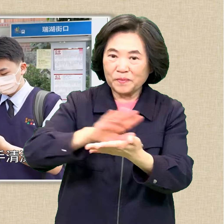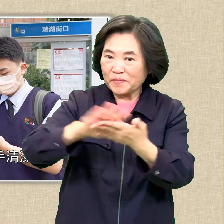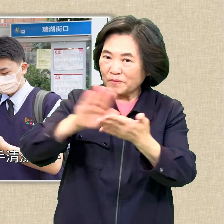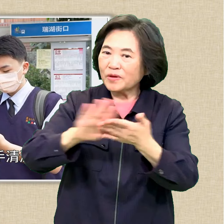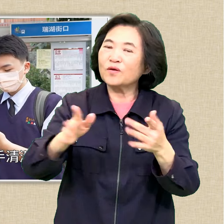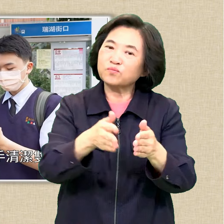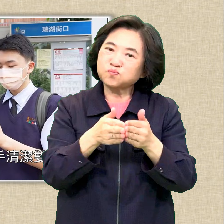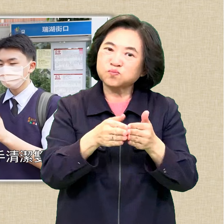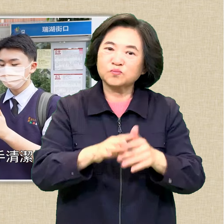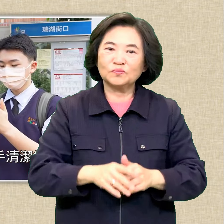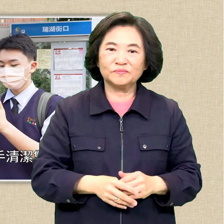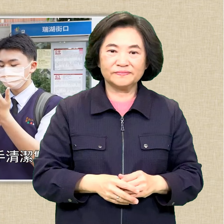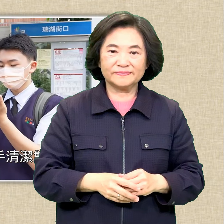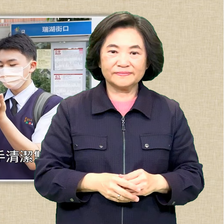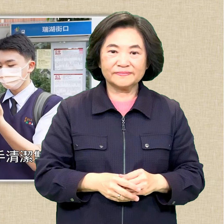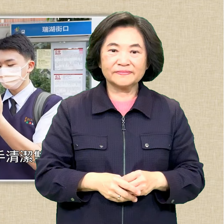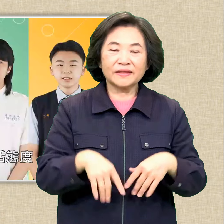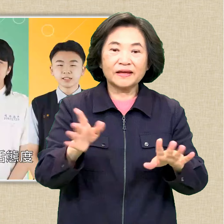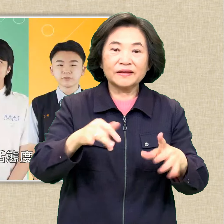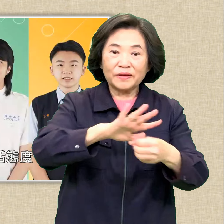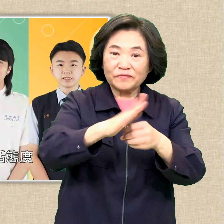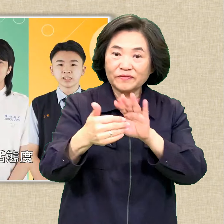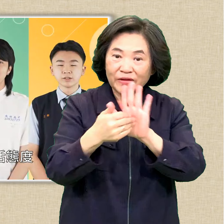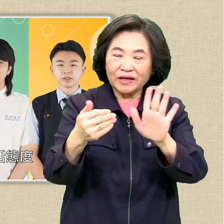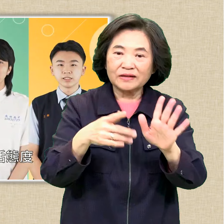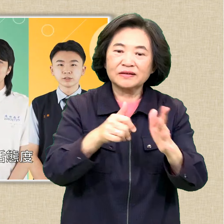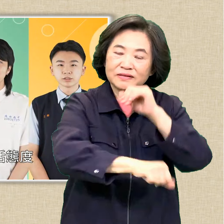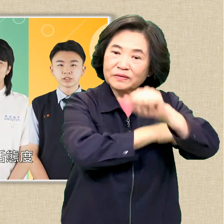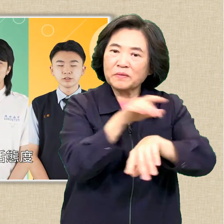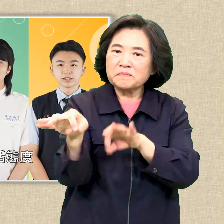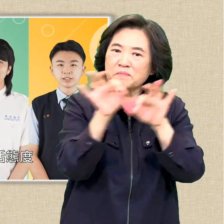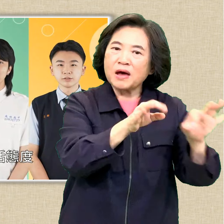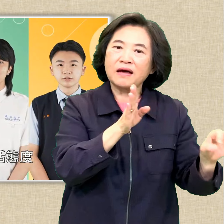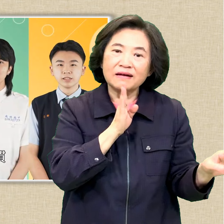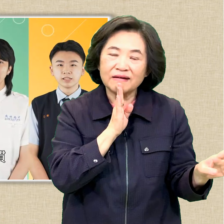酒精，莫是早洗手，清洁双手。本防疫变作这种